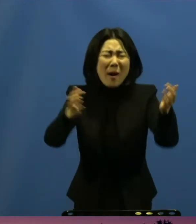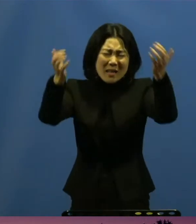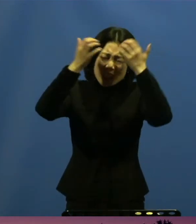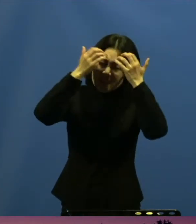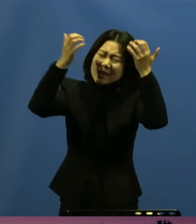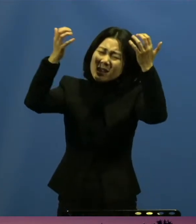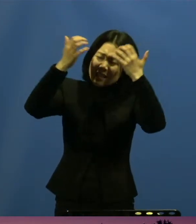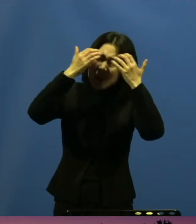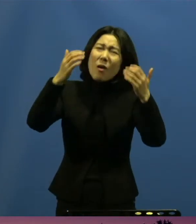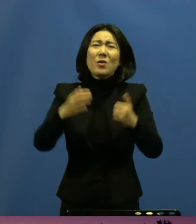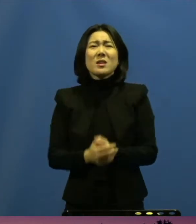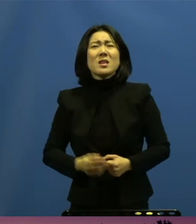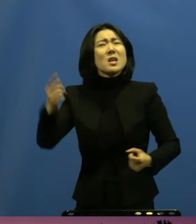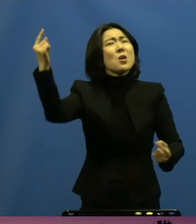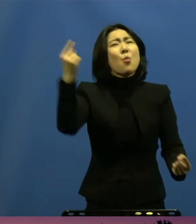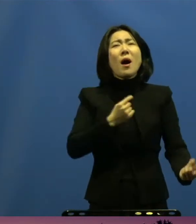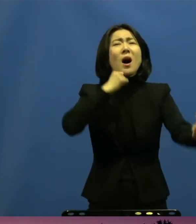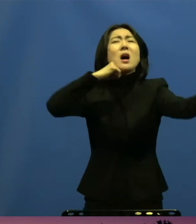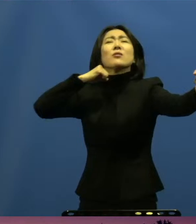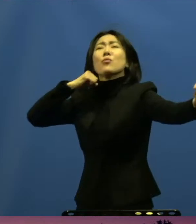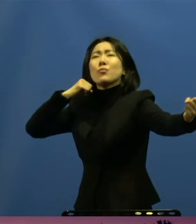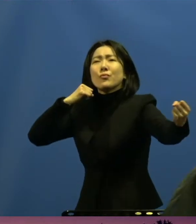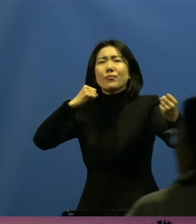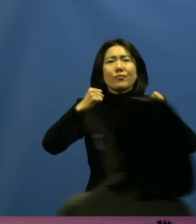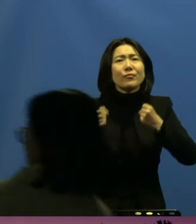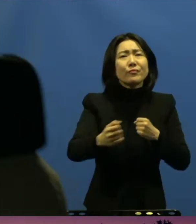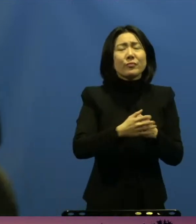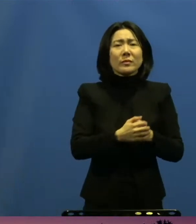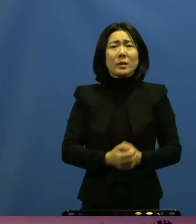어떠한 시련이 와도